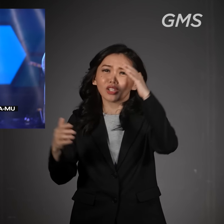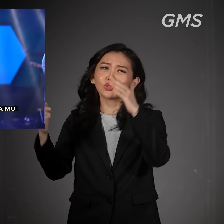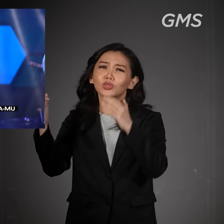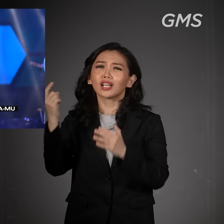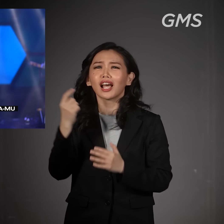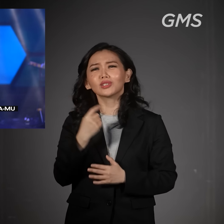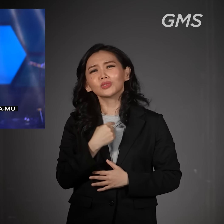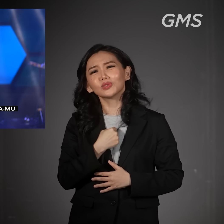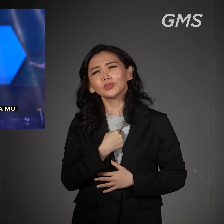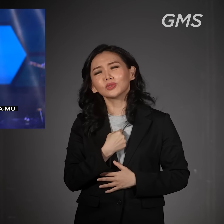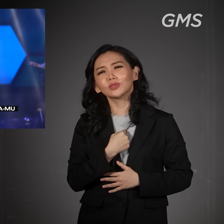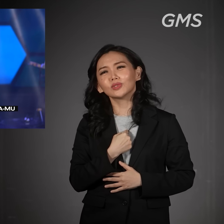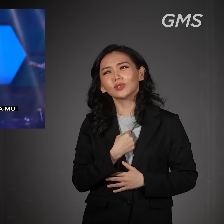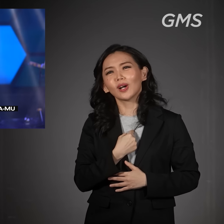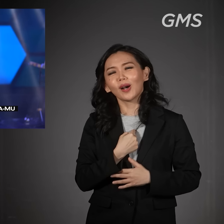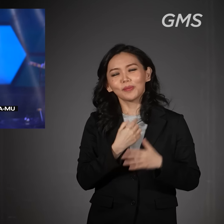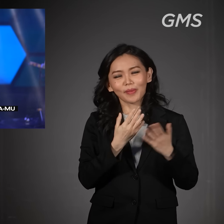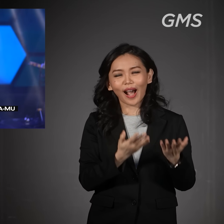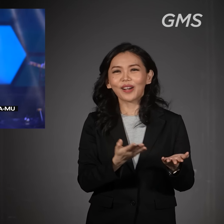menghanyutkanku,